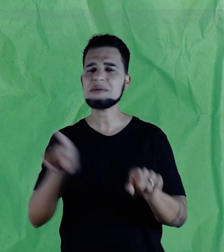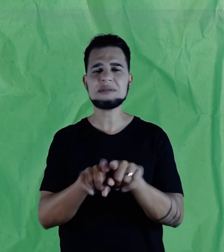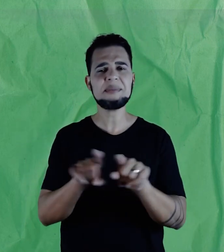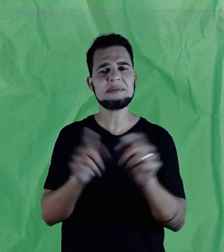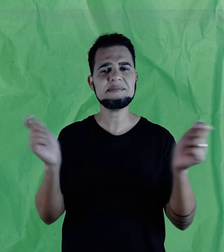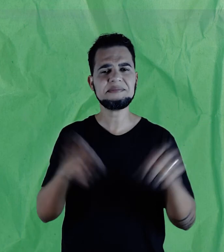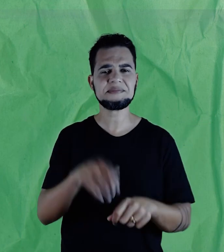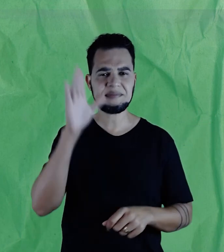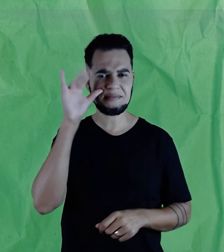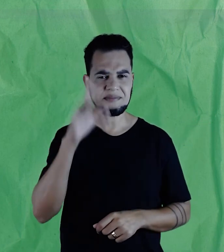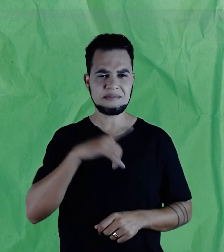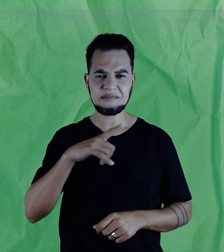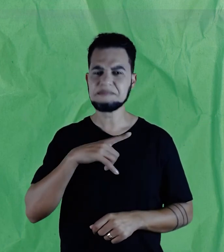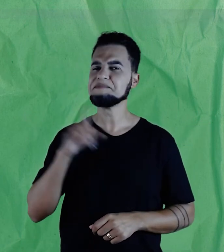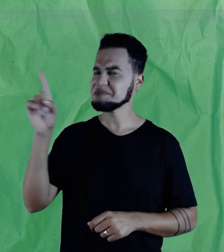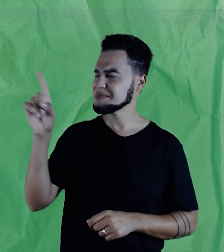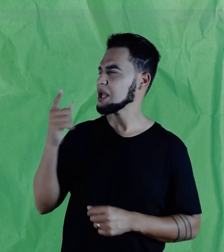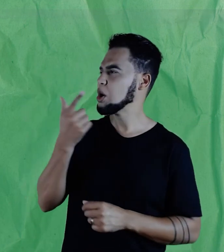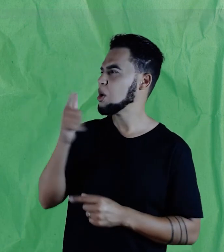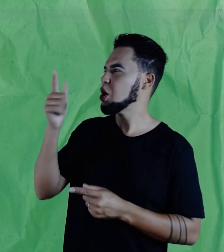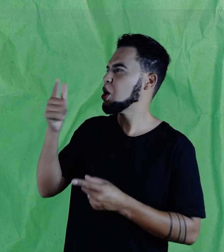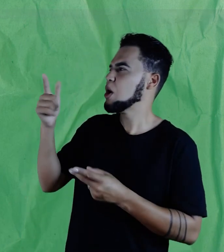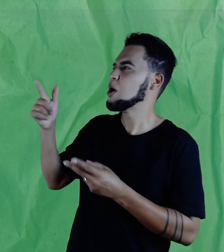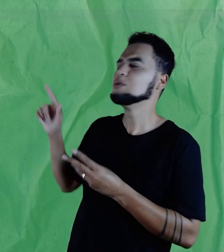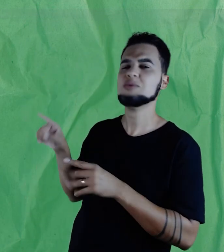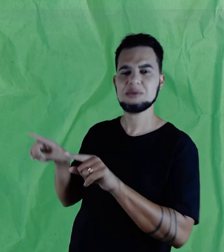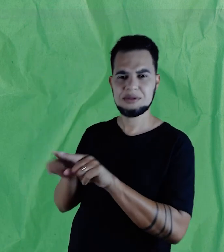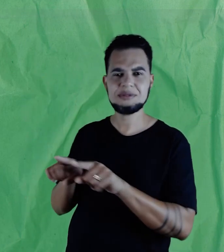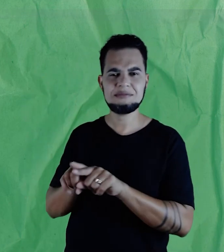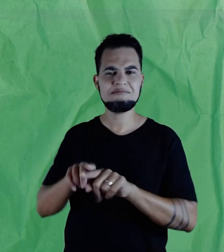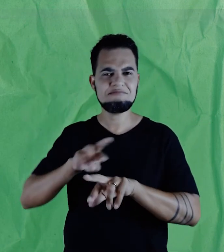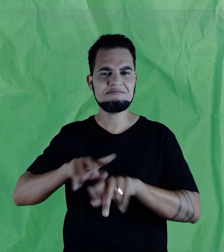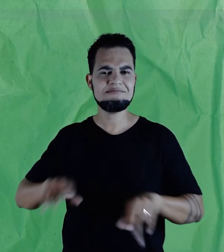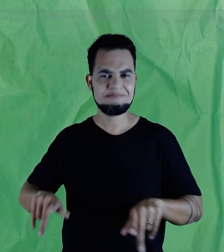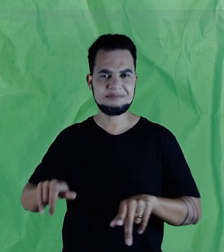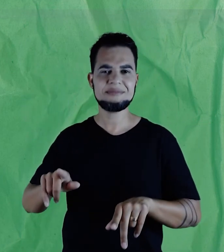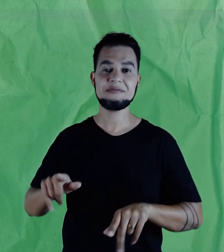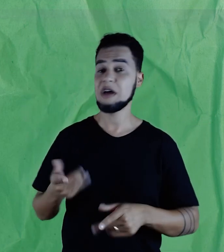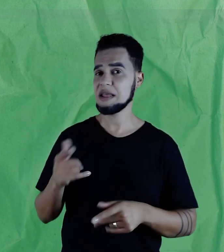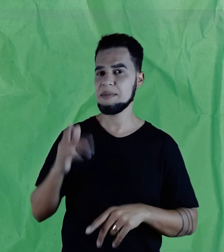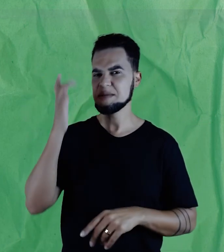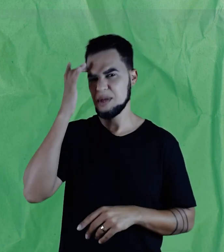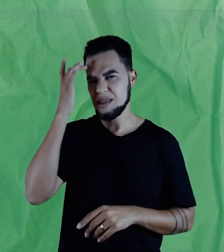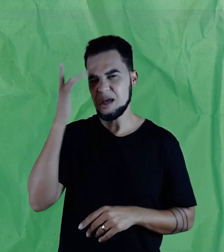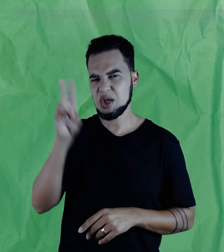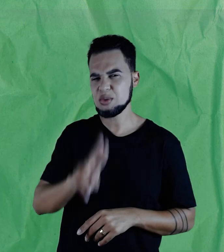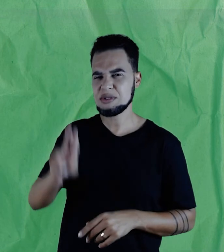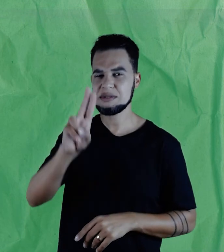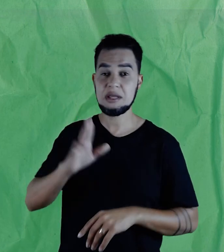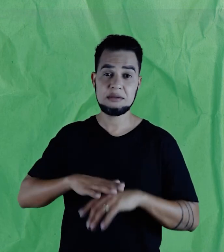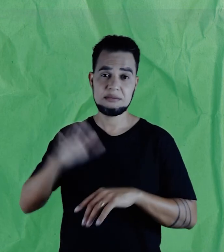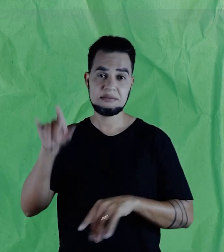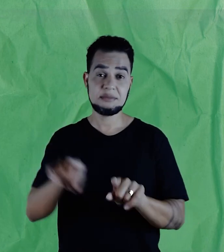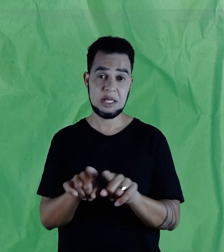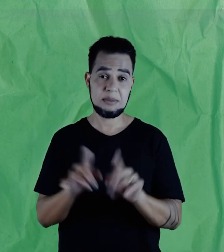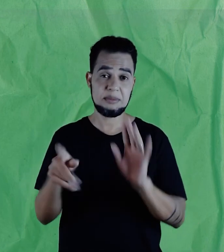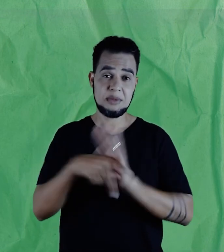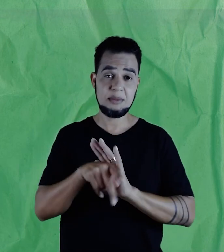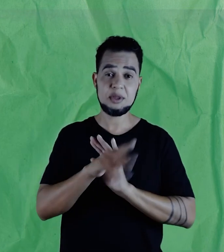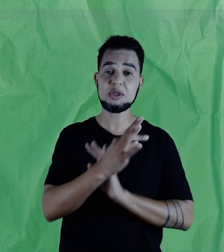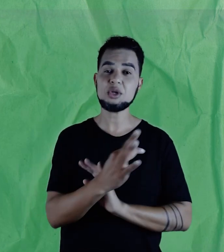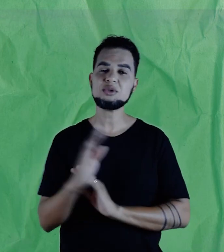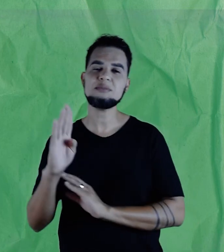pode ver que também tem o Pressable, que também é mais novo que o Touchable utilizado. E tem também o próprio